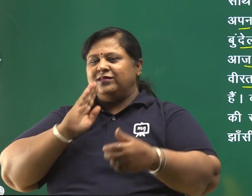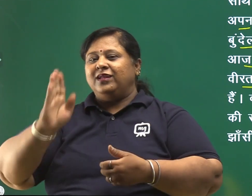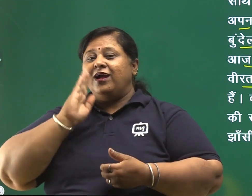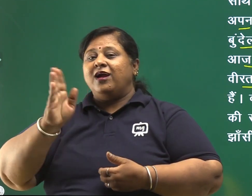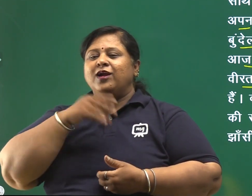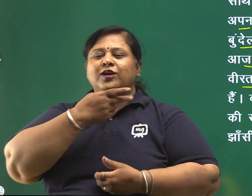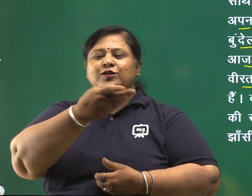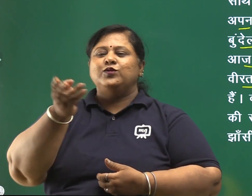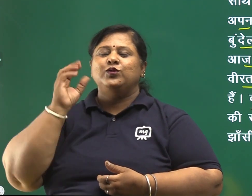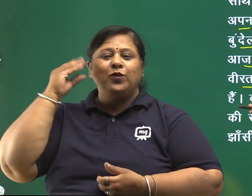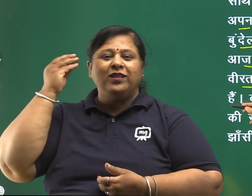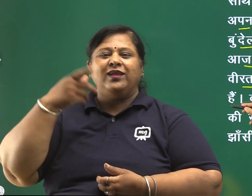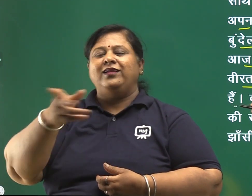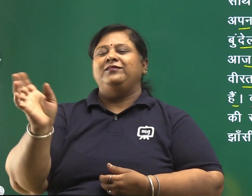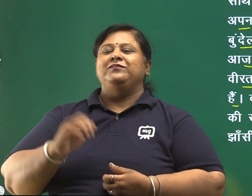गाकर सुनाते हैं।